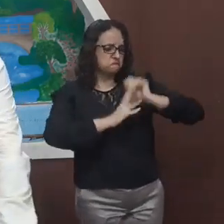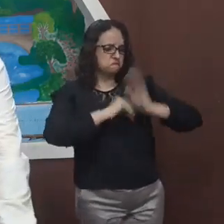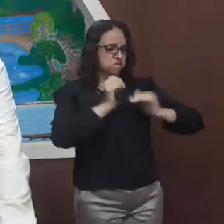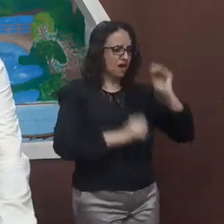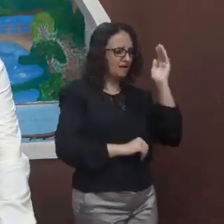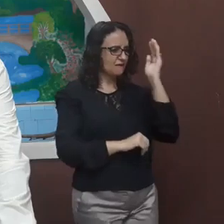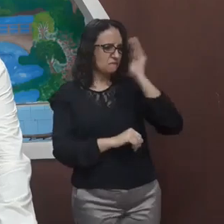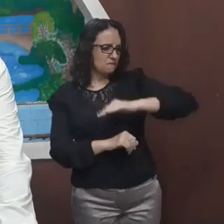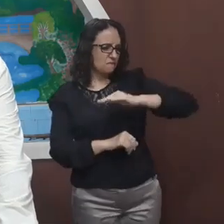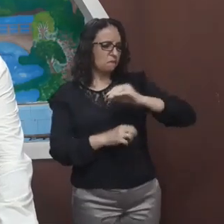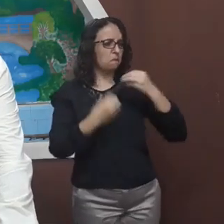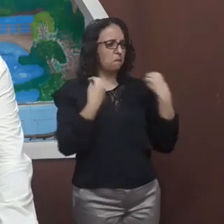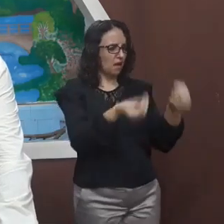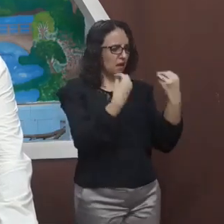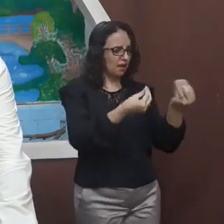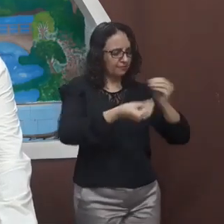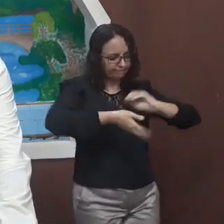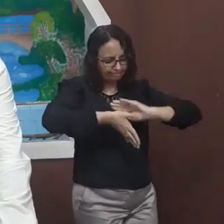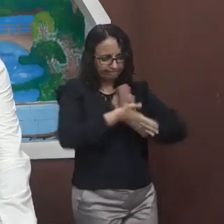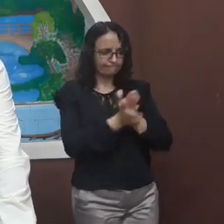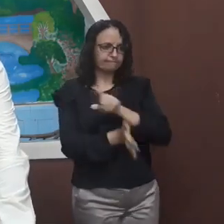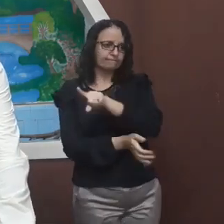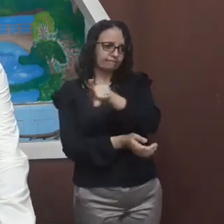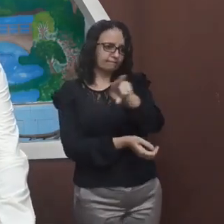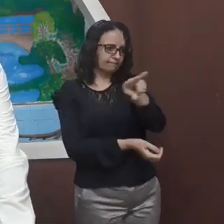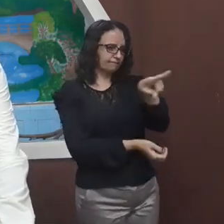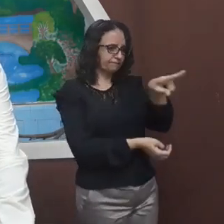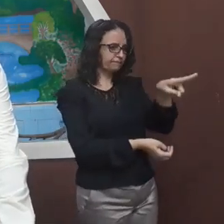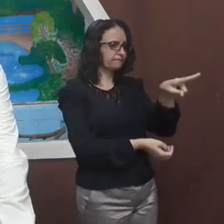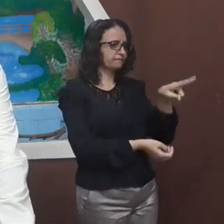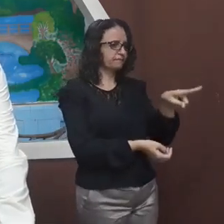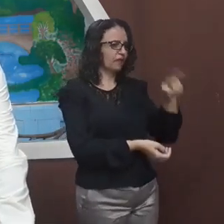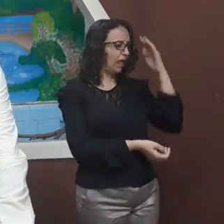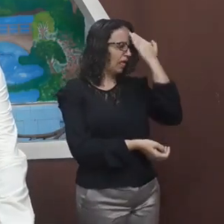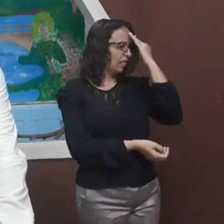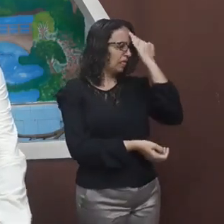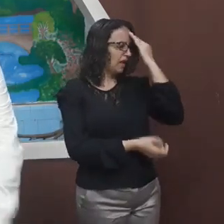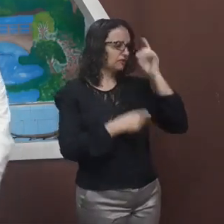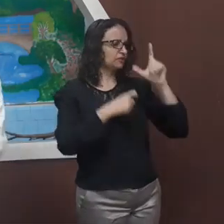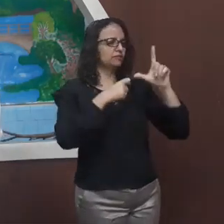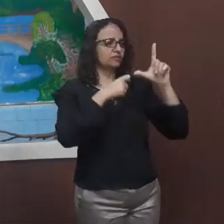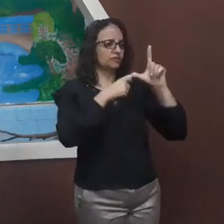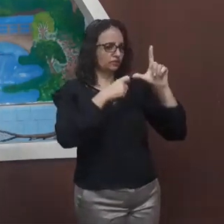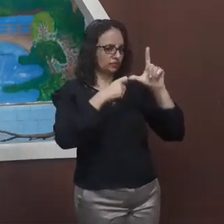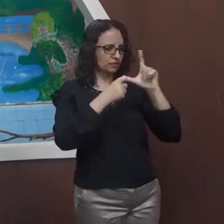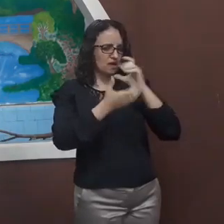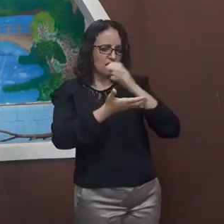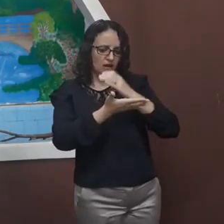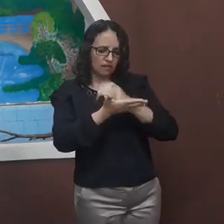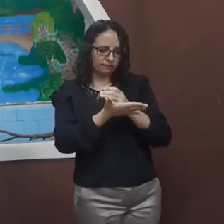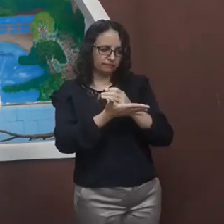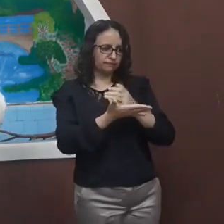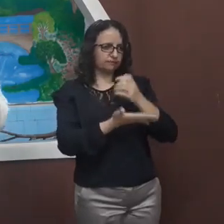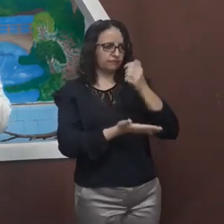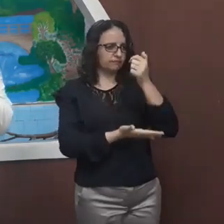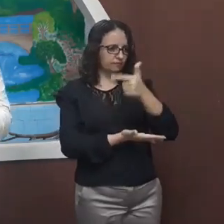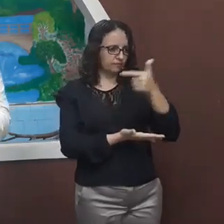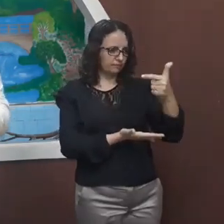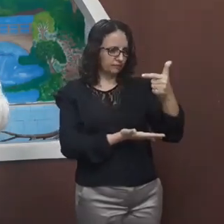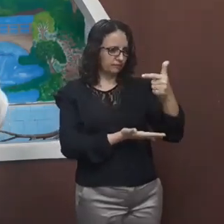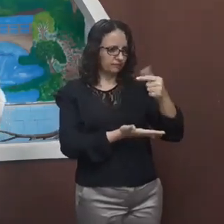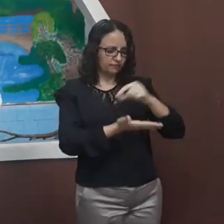fins destrutivos. Nós entendemos lá em Lucas, capítulo 22,